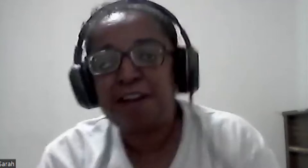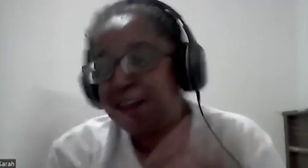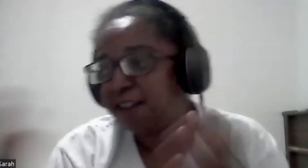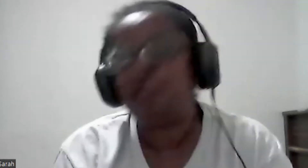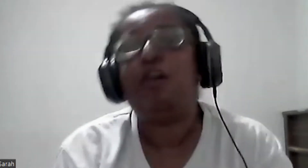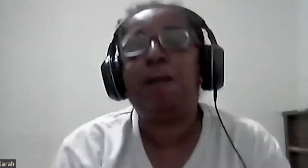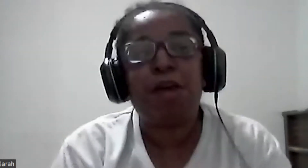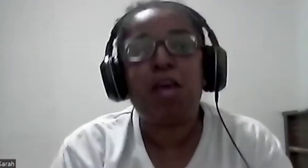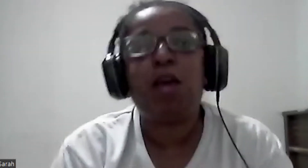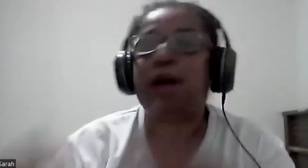Nessa escola mesmo, na hora